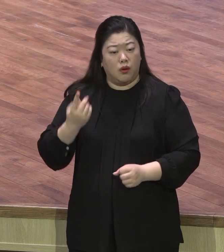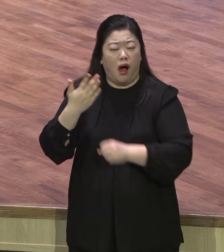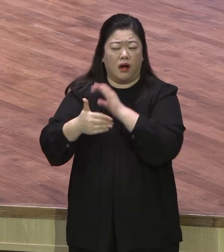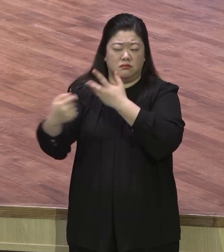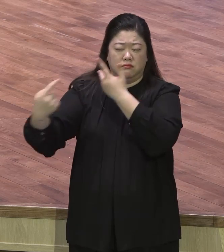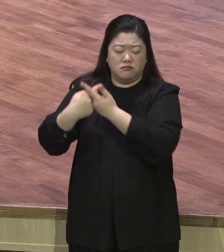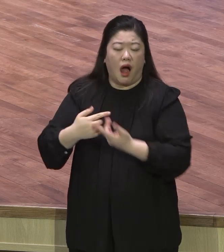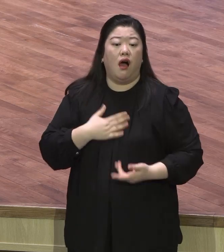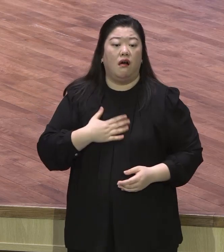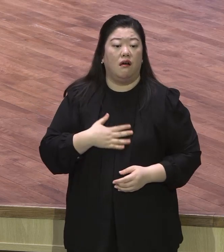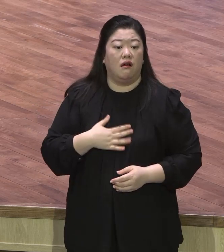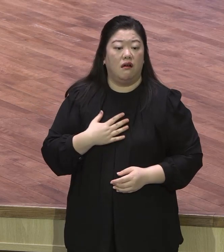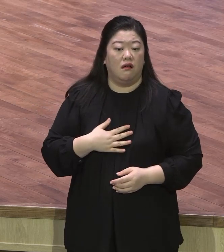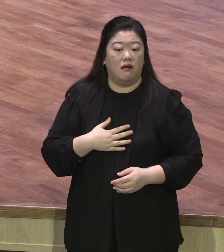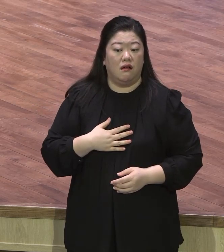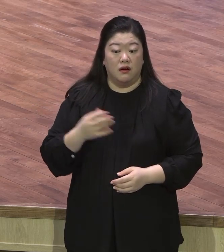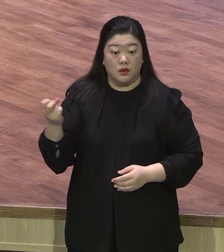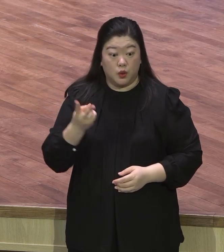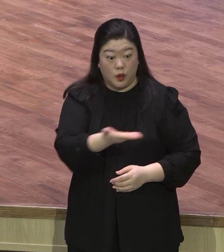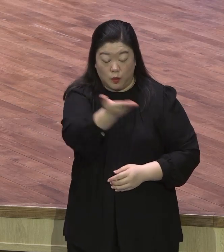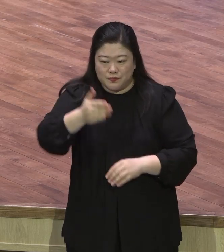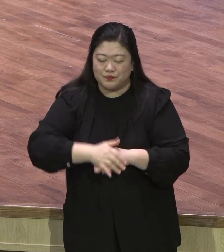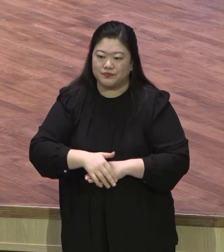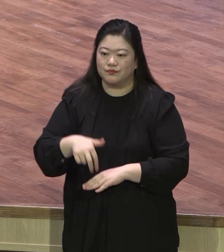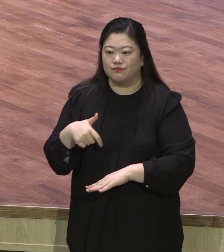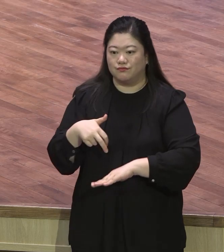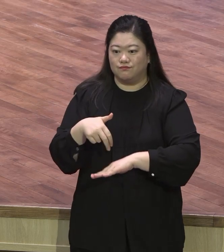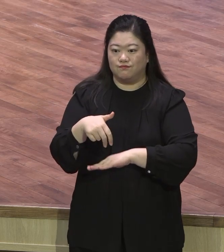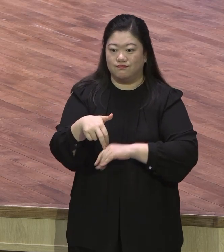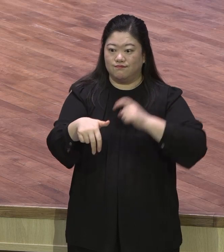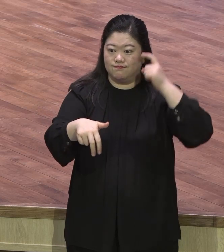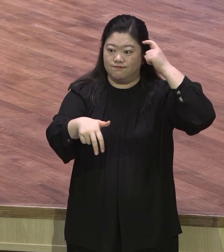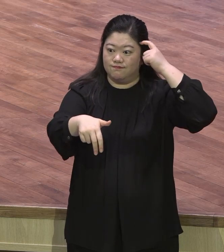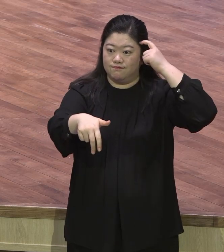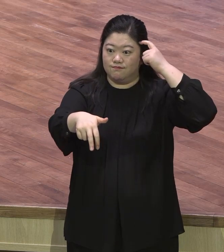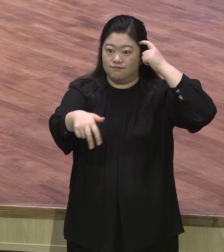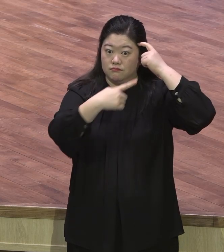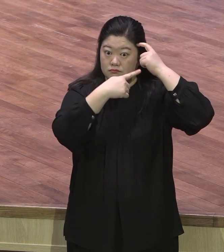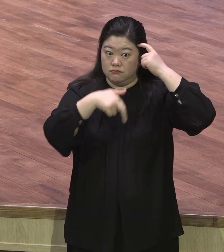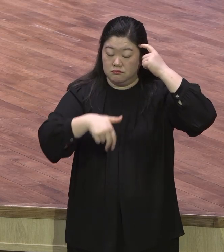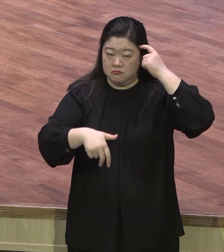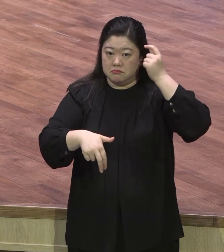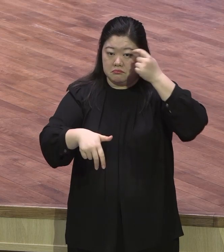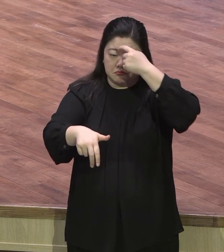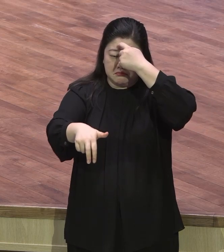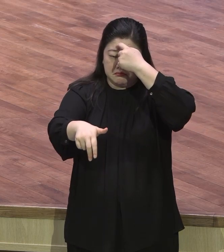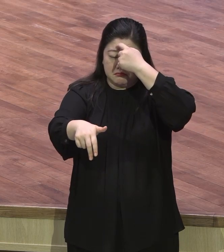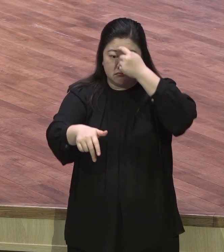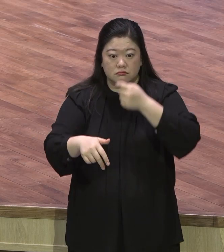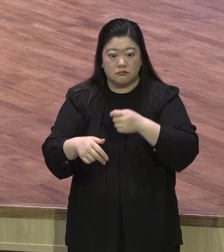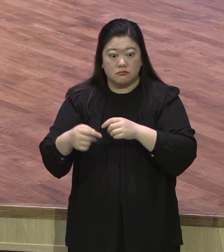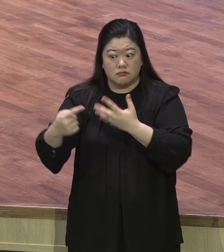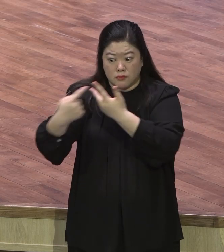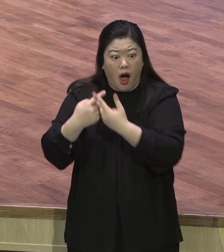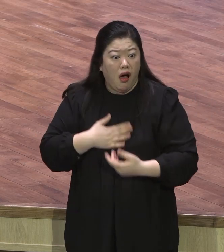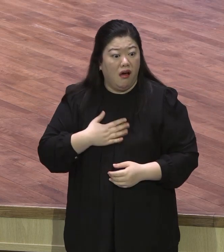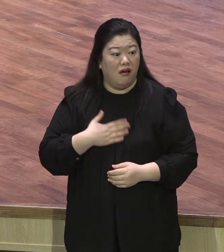여러분이 걸어다니면서 생각만 해도 그게 기도예요. 생각만 해도.